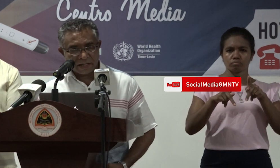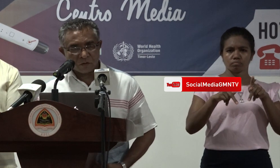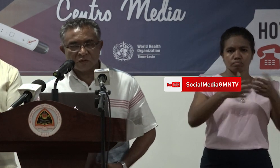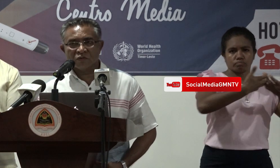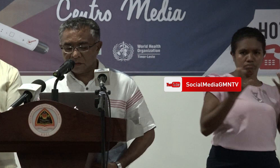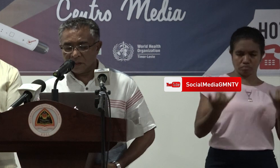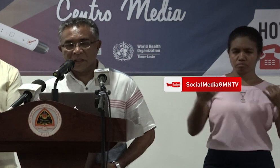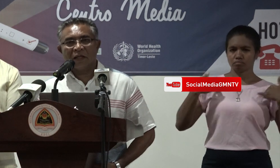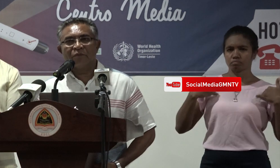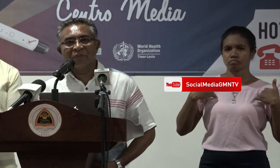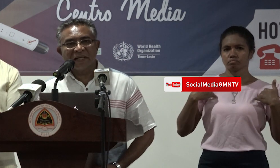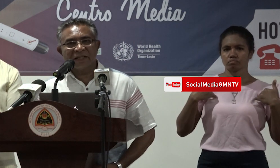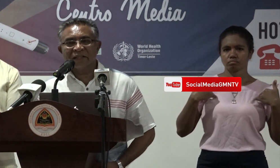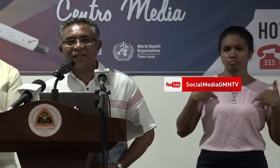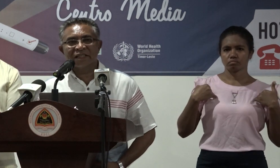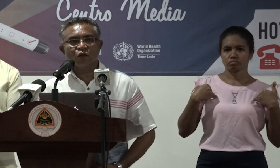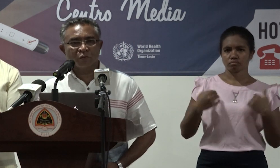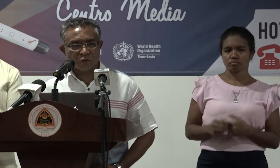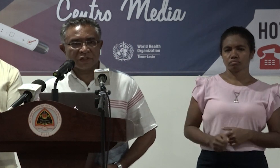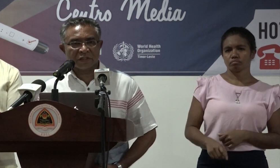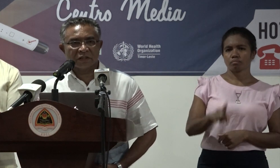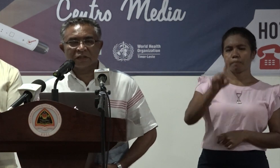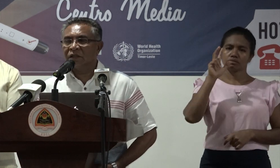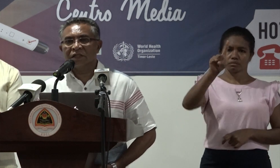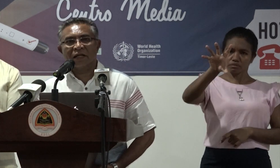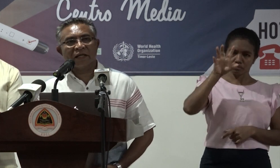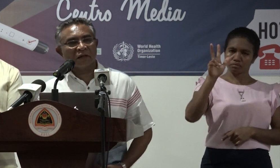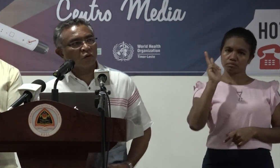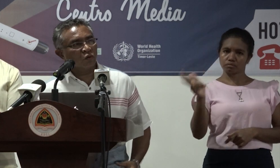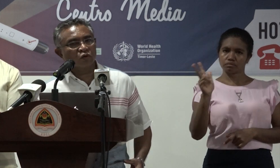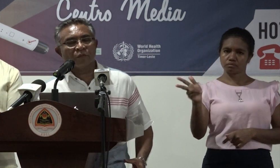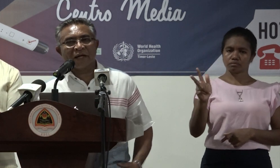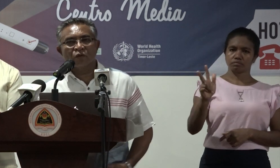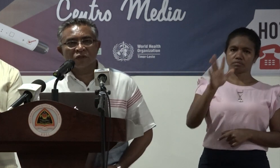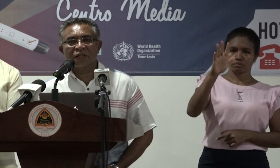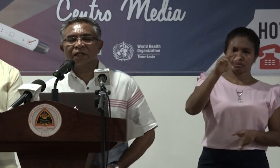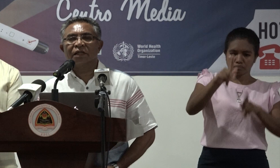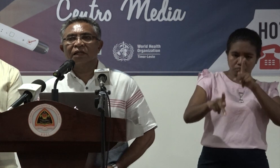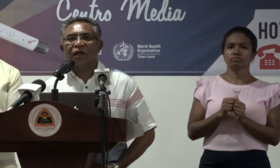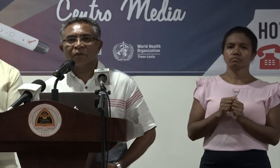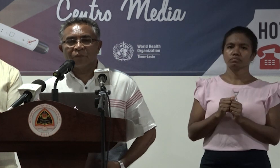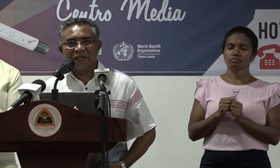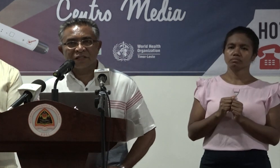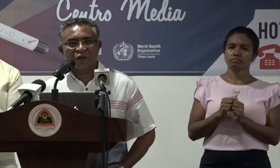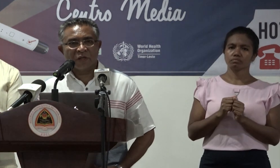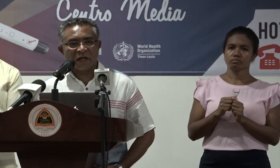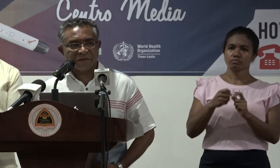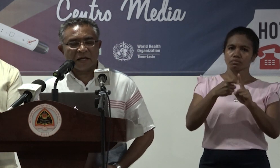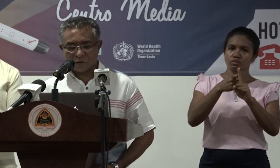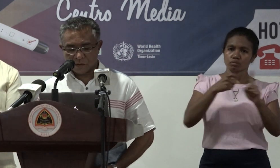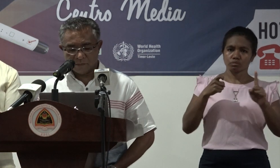horas ne dadau iha 1035 pessoas. Sirene hot mai husi países